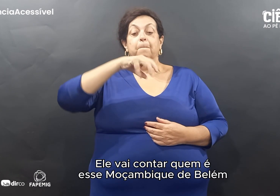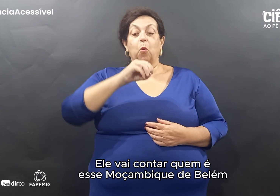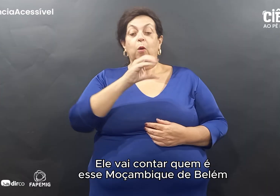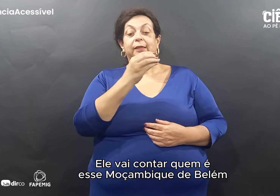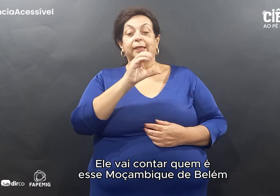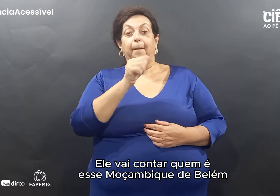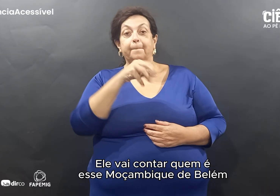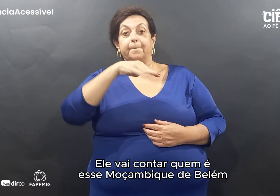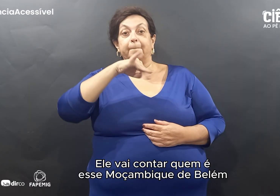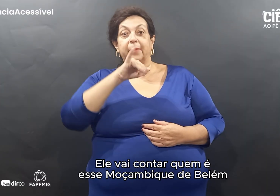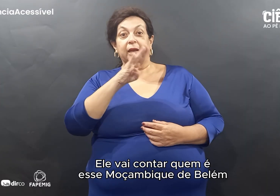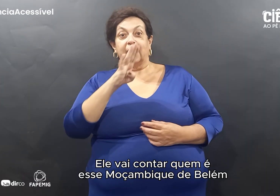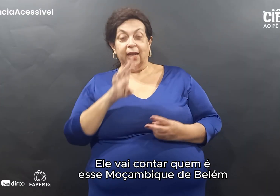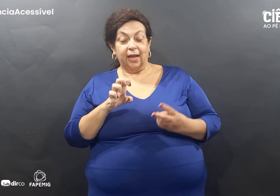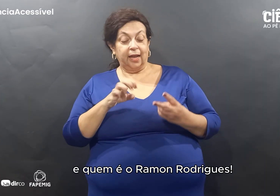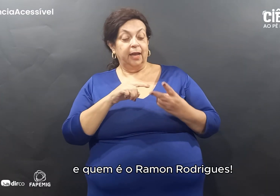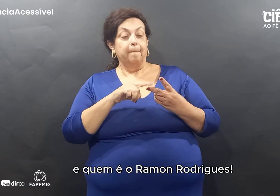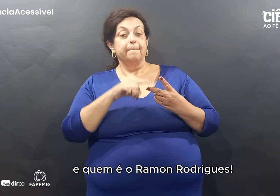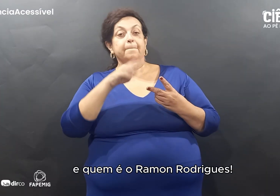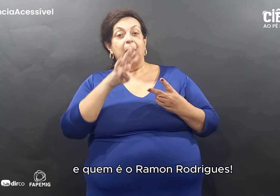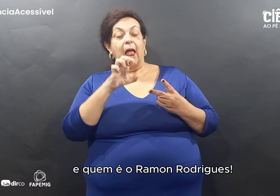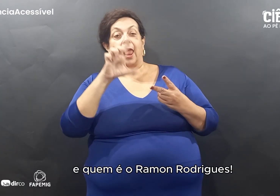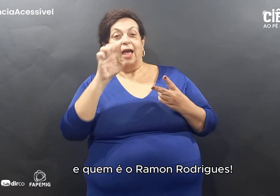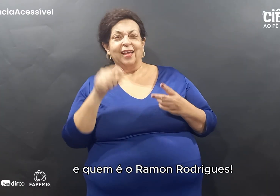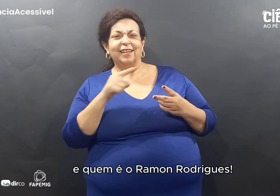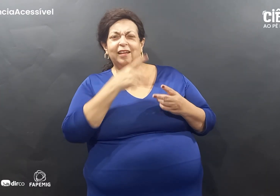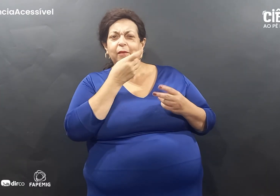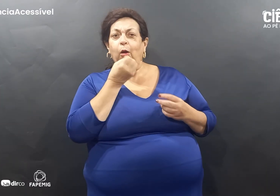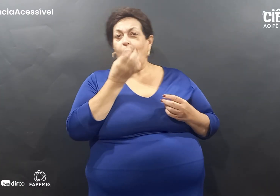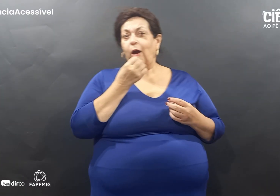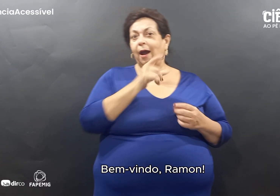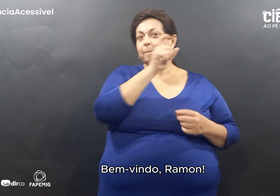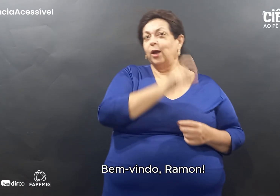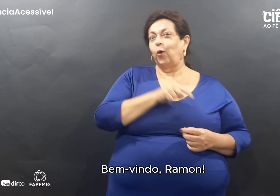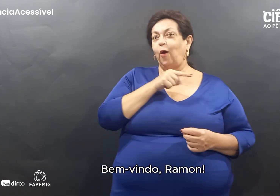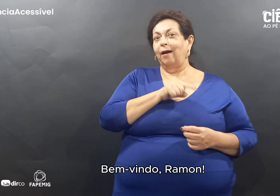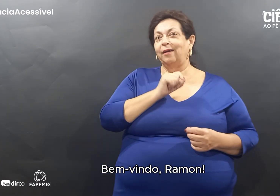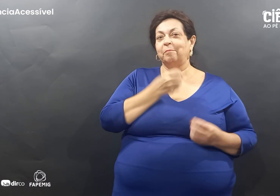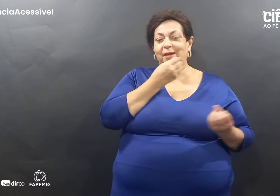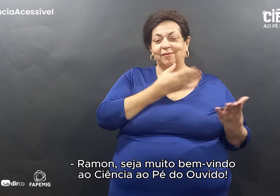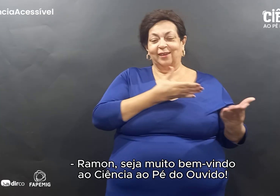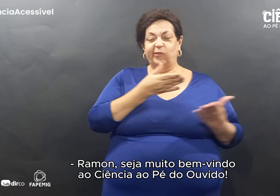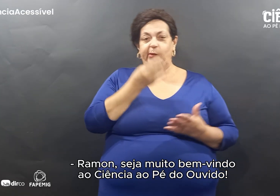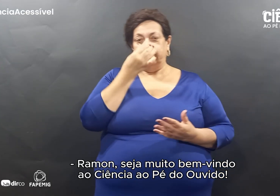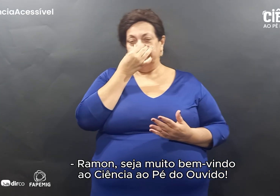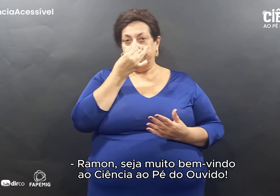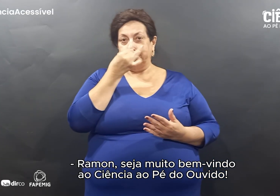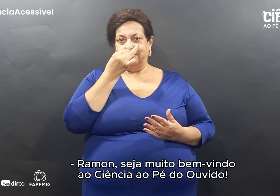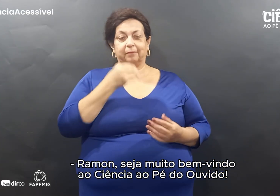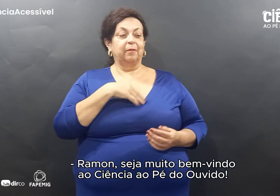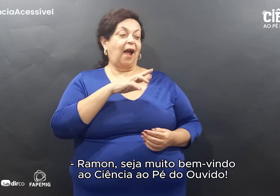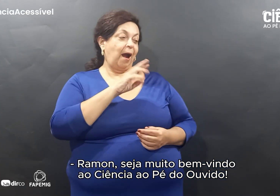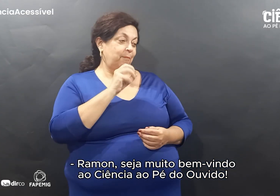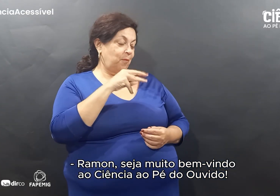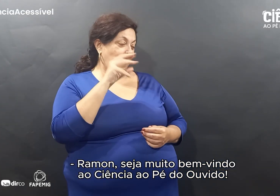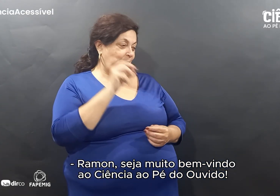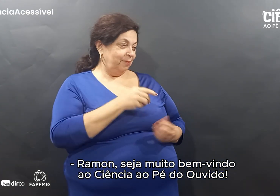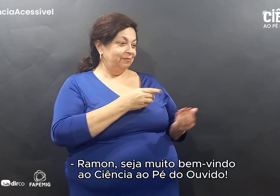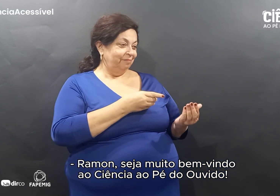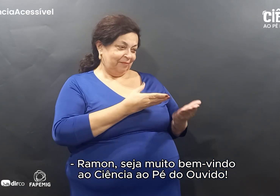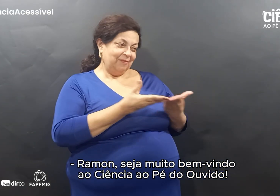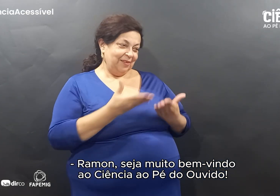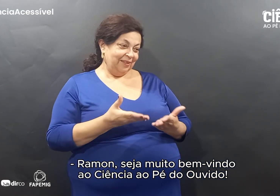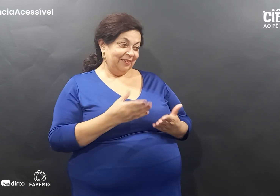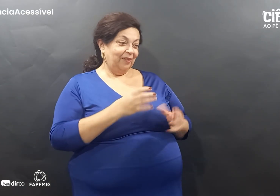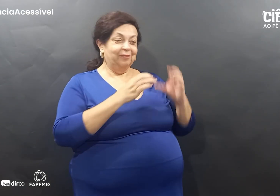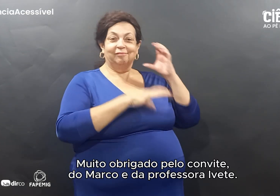contar quem é esse Moçambique de Belém e quem é o Ramon Rodrigues. Bem-vindo, Ramon. Ramon, seja muito bem-vindo ao Ciência